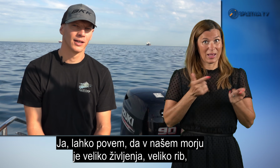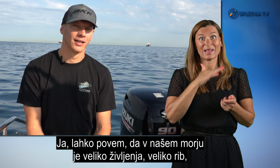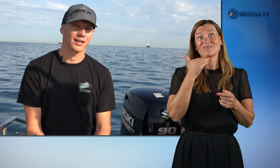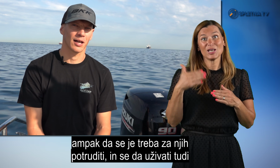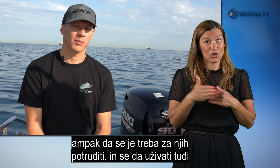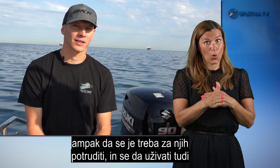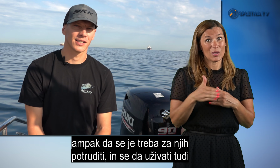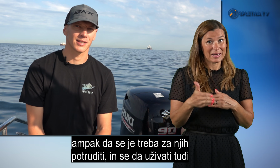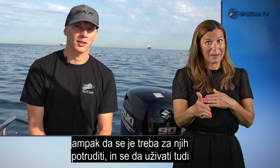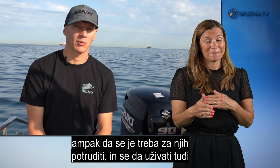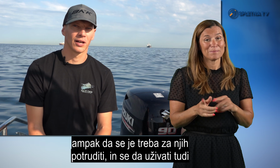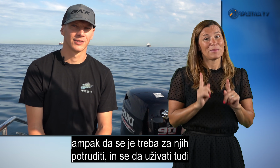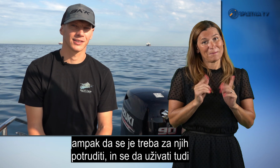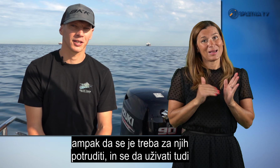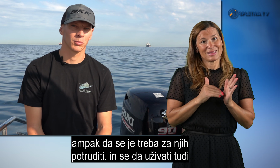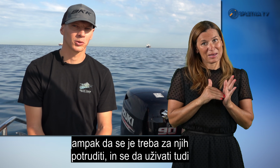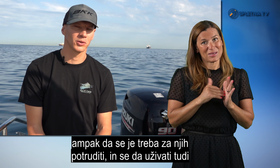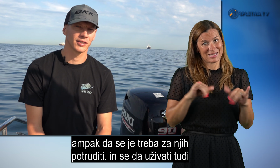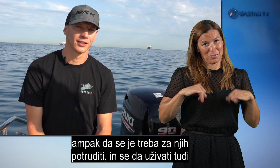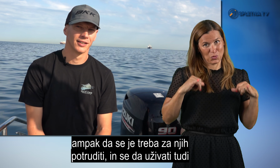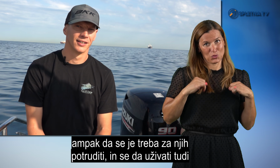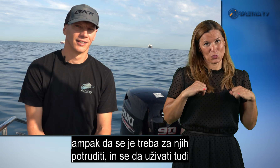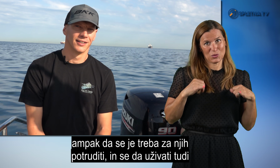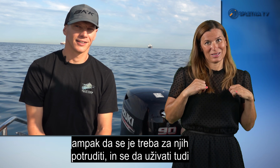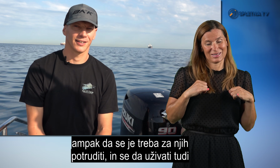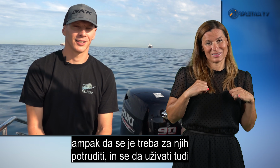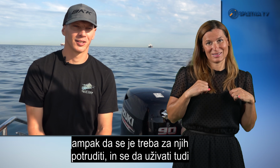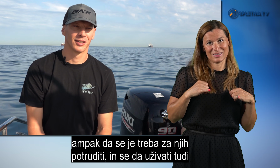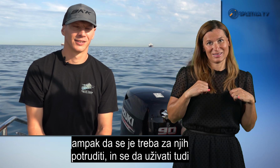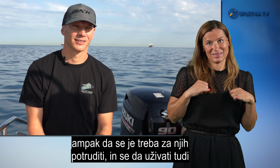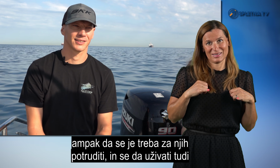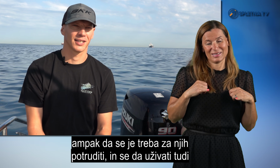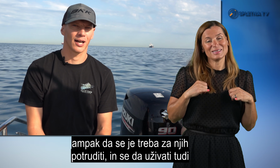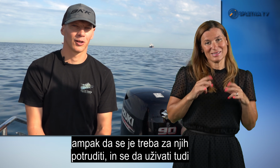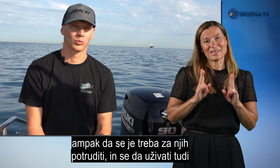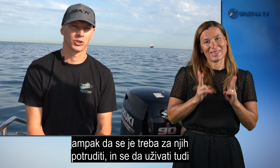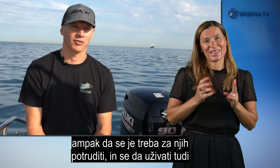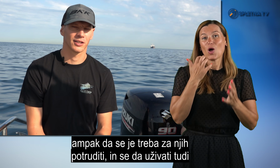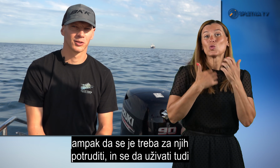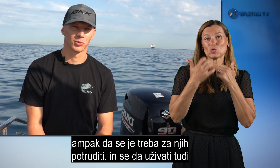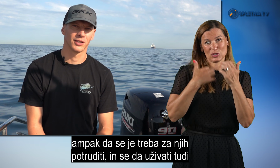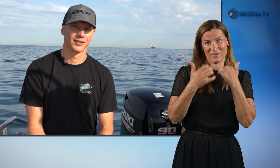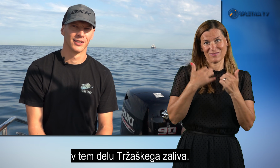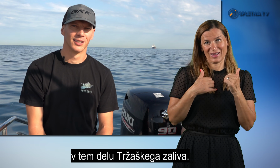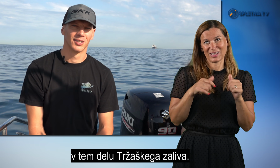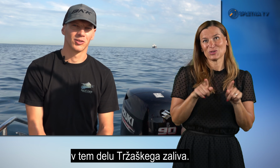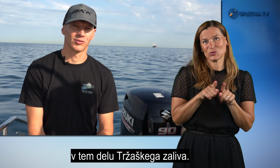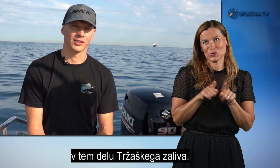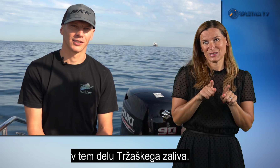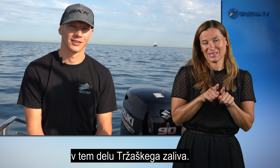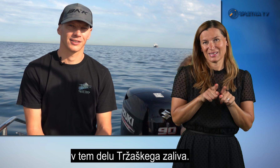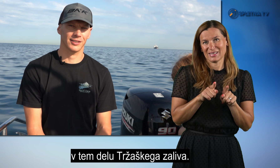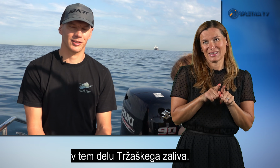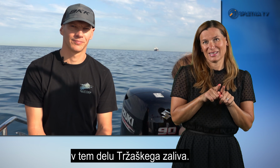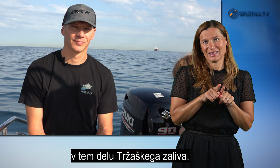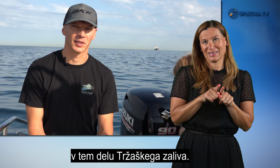rib, ampak da se je treba za njih potruditi in se da uživati tudi